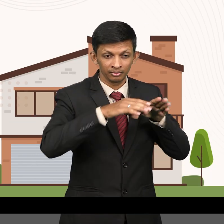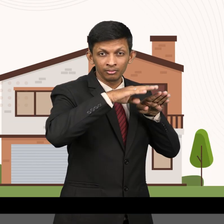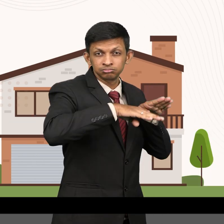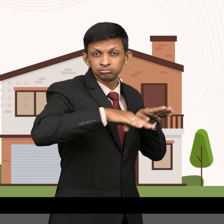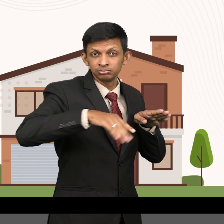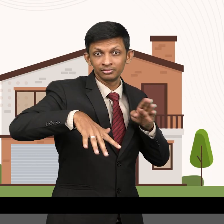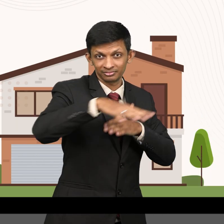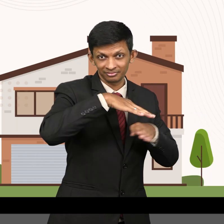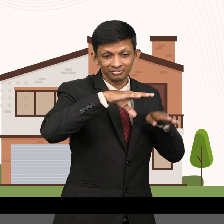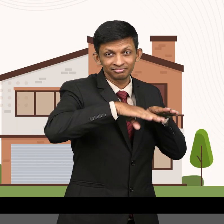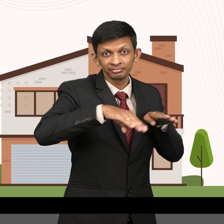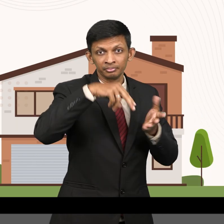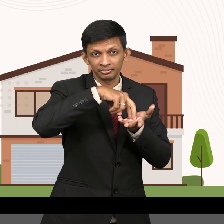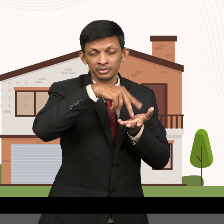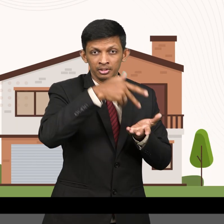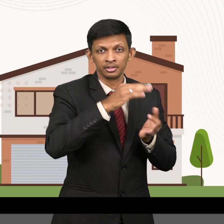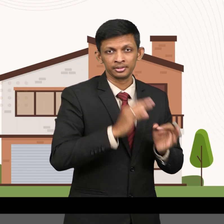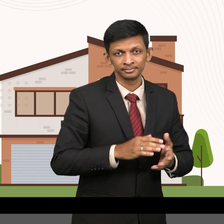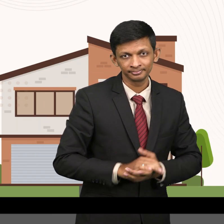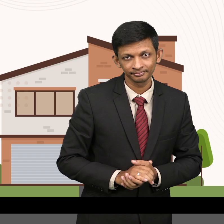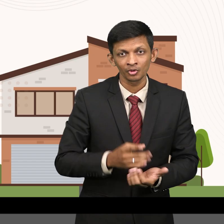बस स्टँड,